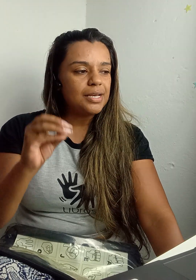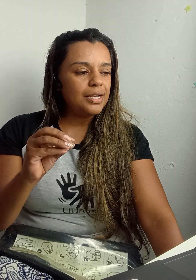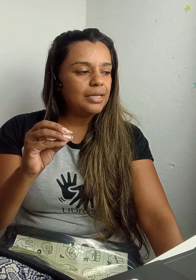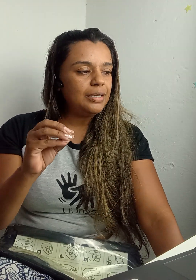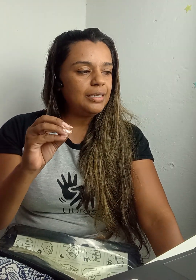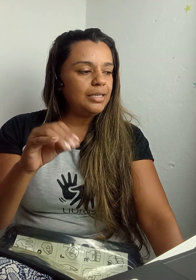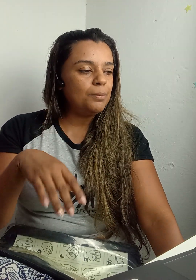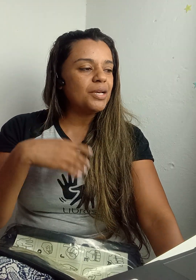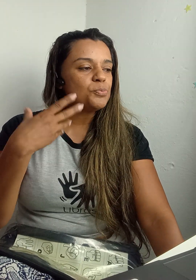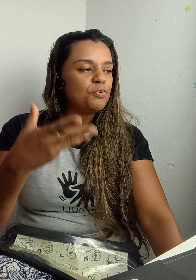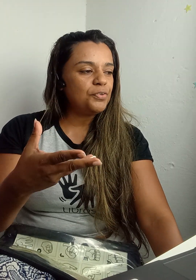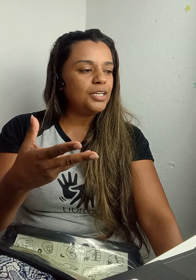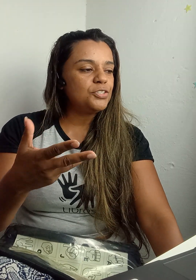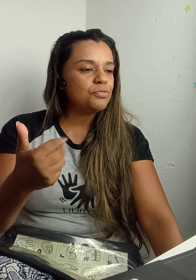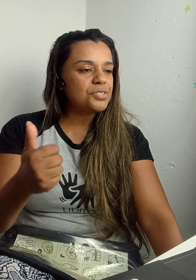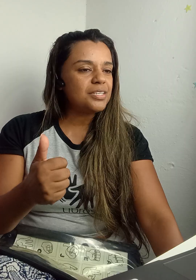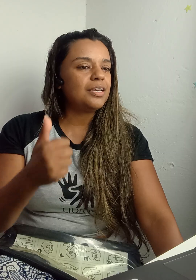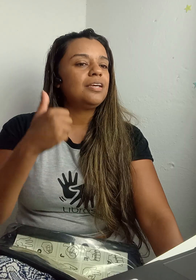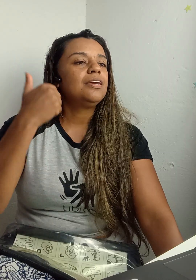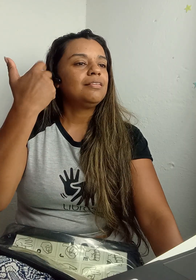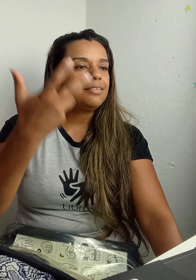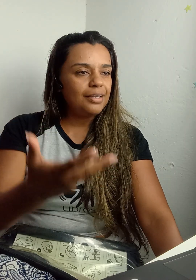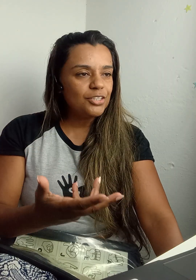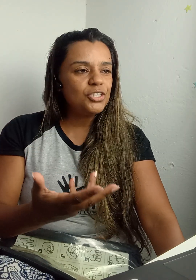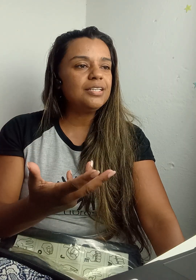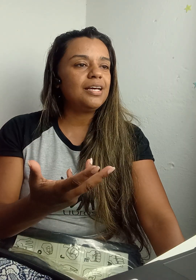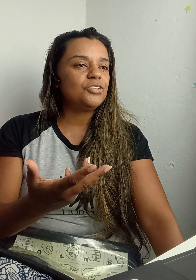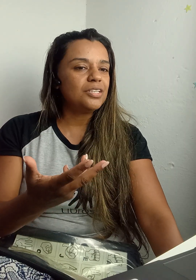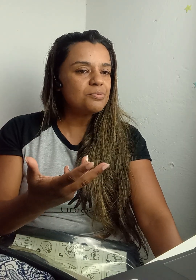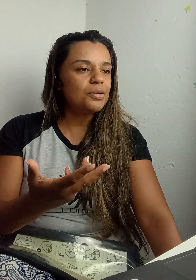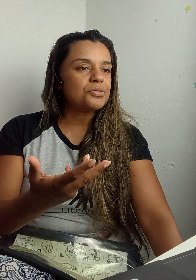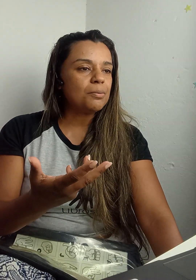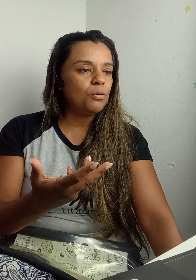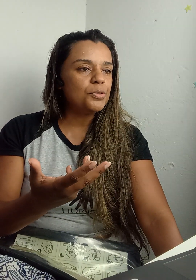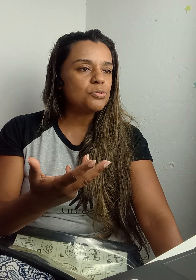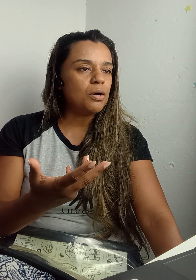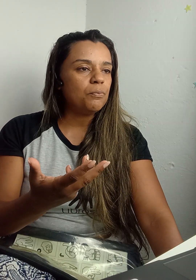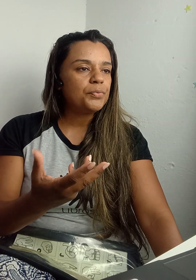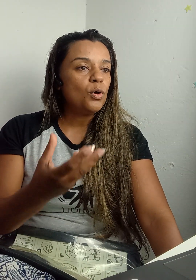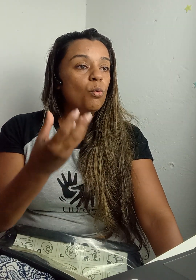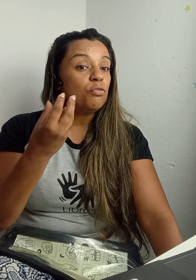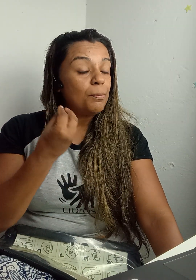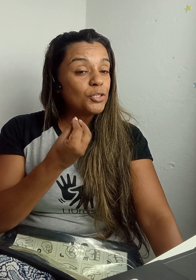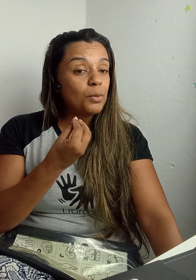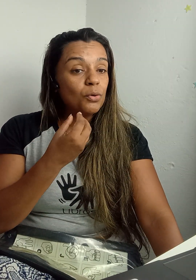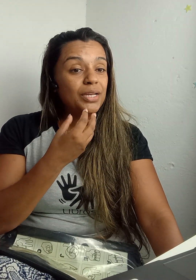memorizar e mais para frente você ter agilidade nas mãos, tá bom, pessoal? O alfabeto manual ele é